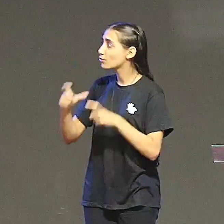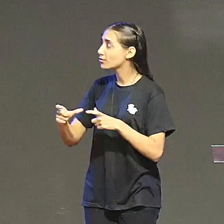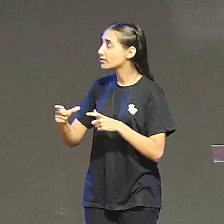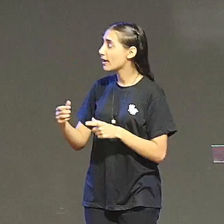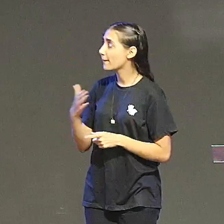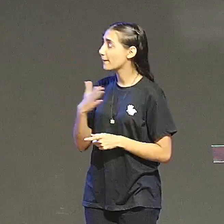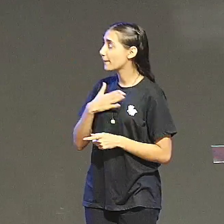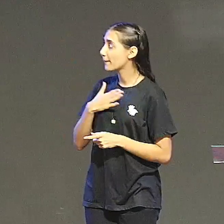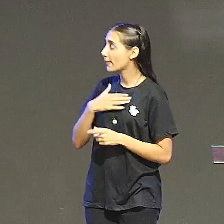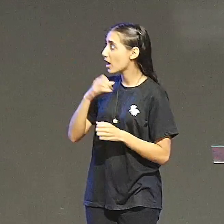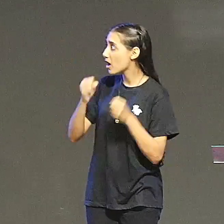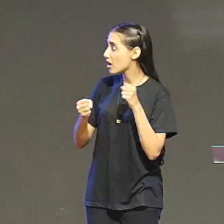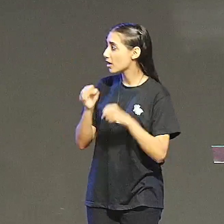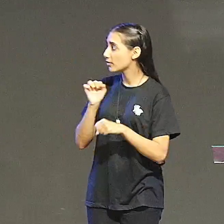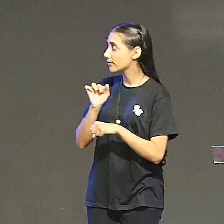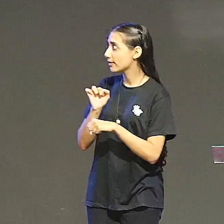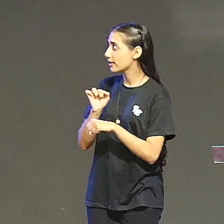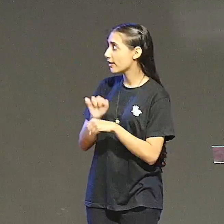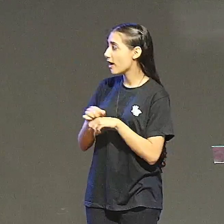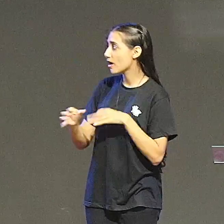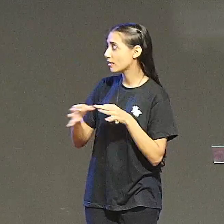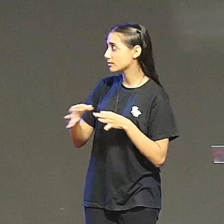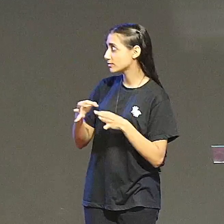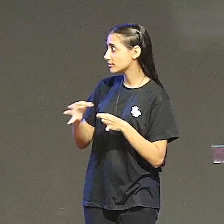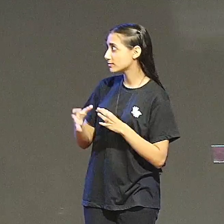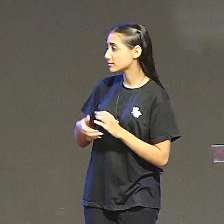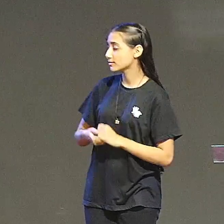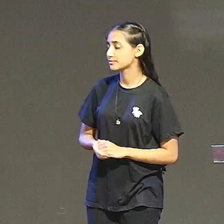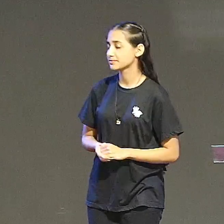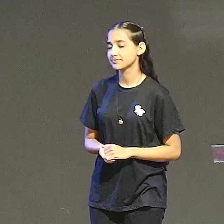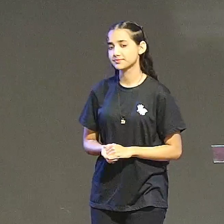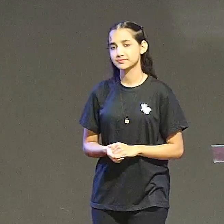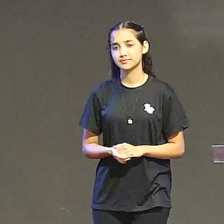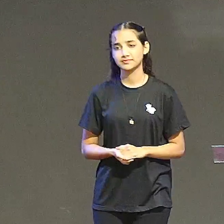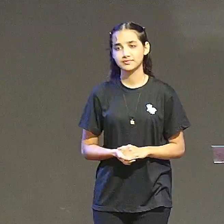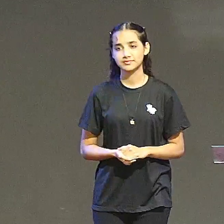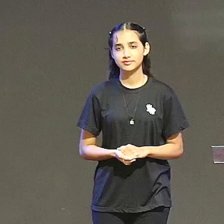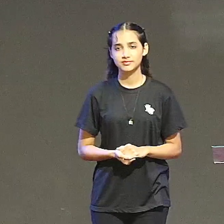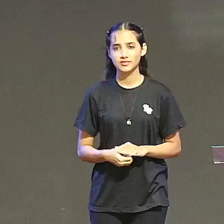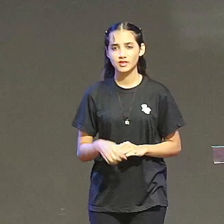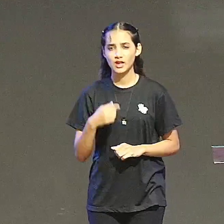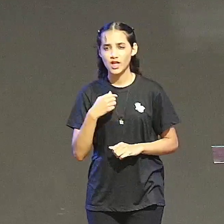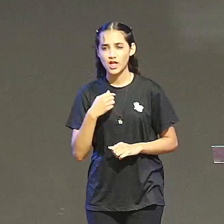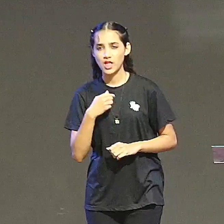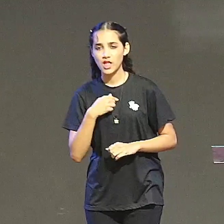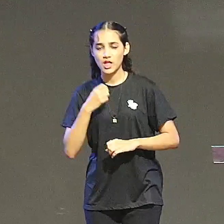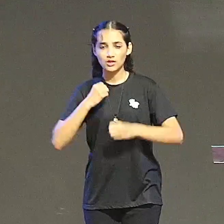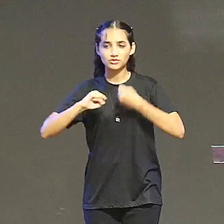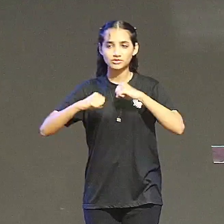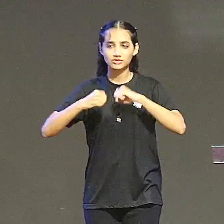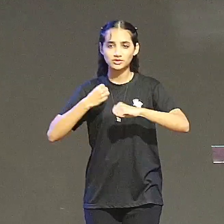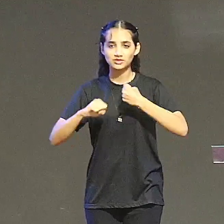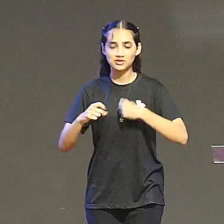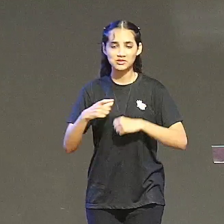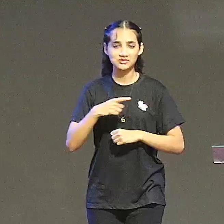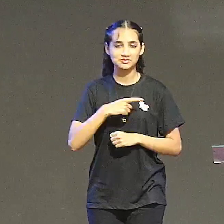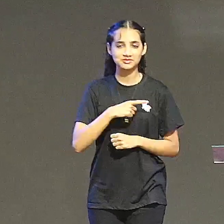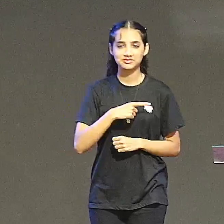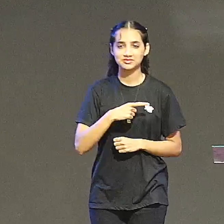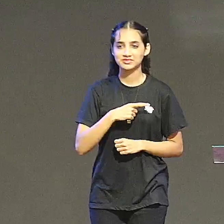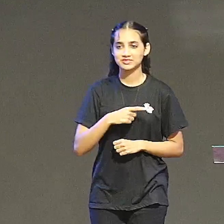estacionar eu ainda vou meus irmãos eu tenho um Salmo para isso eu vou assim preparas uma vaga perante mim na presença dos